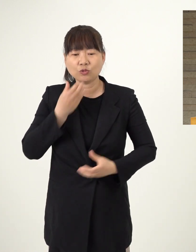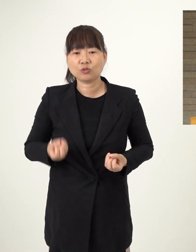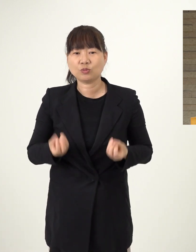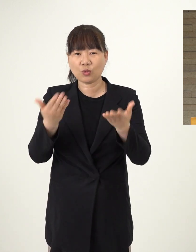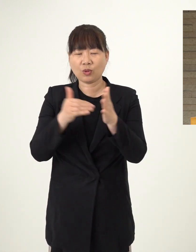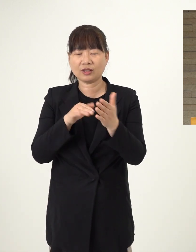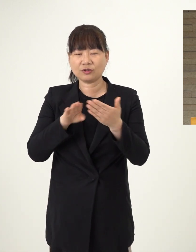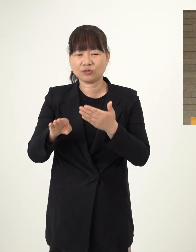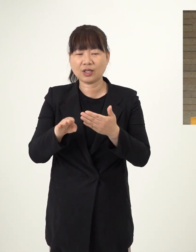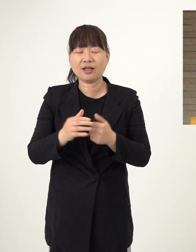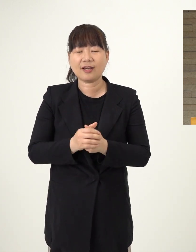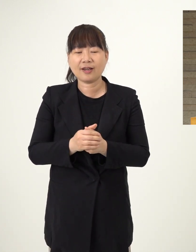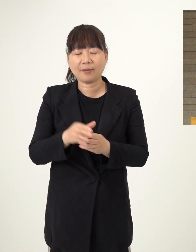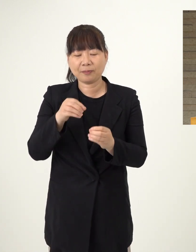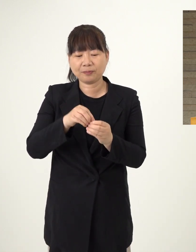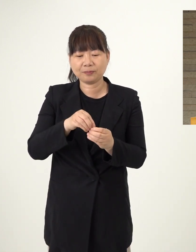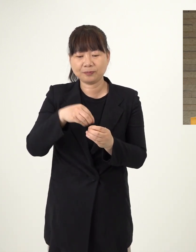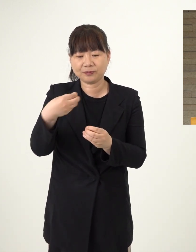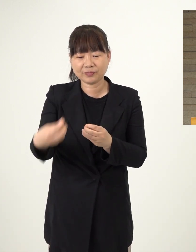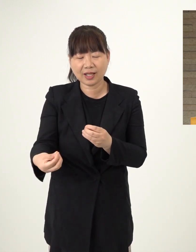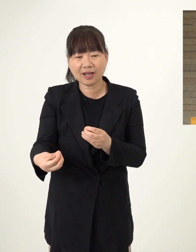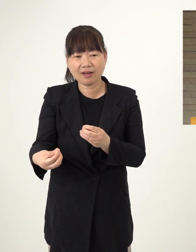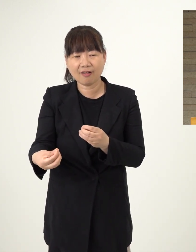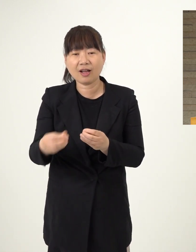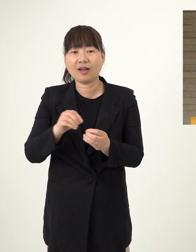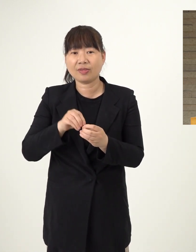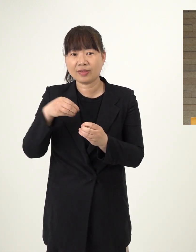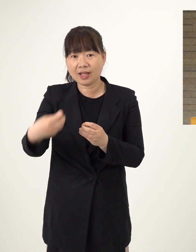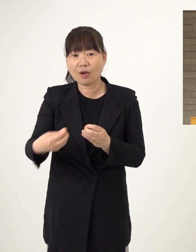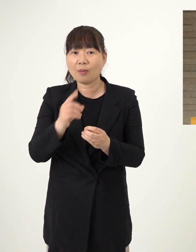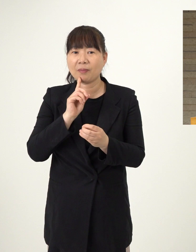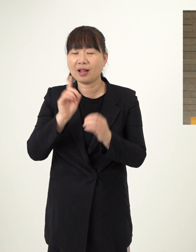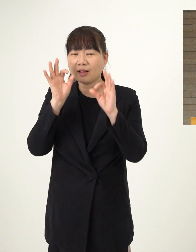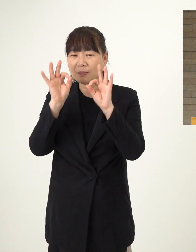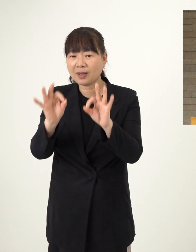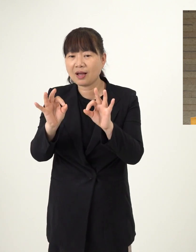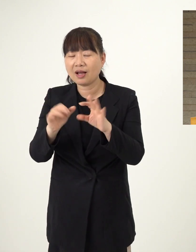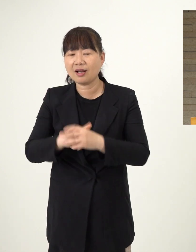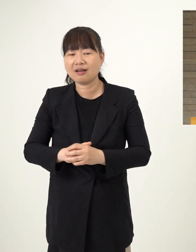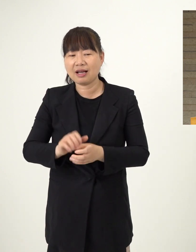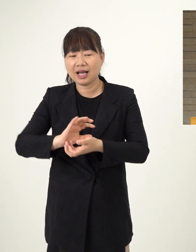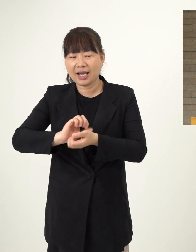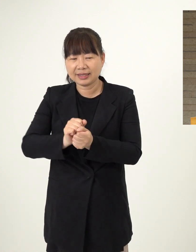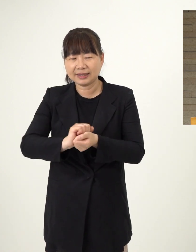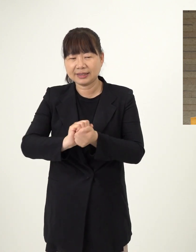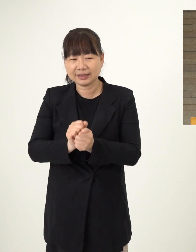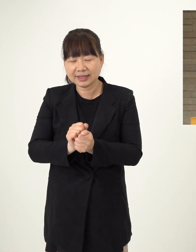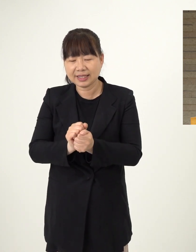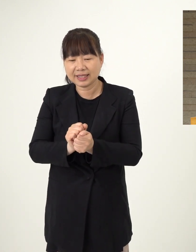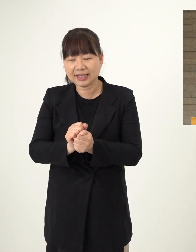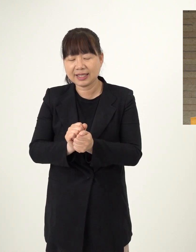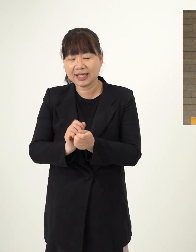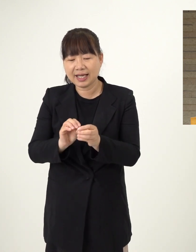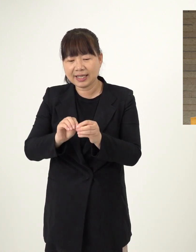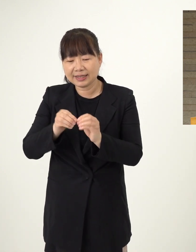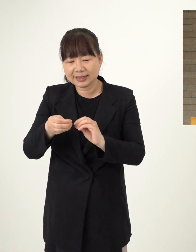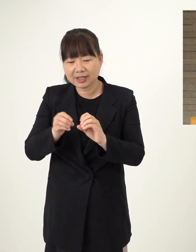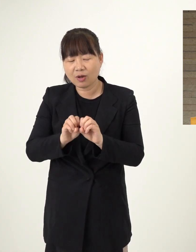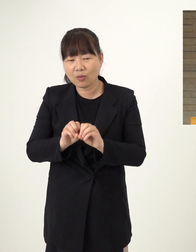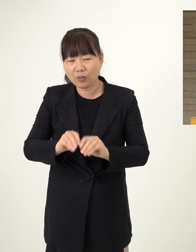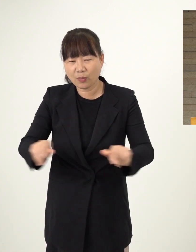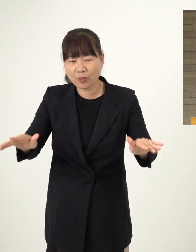축복하시고 떼어, 이 클라오, 이 떼어라는 말은 으깨어 찢겨